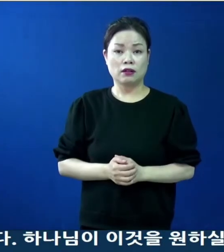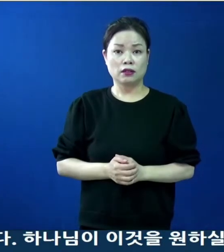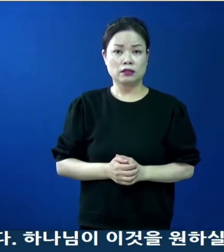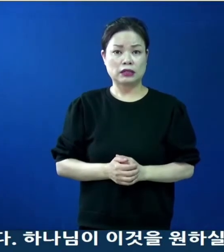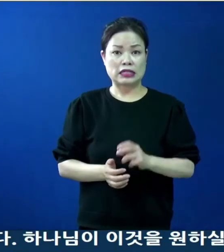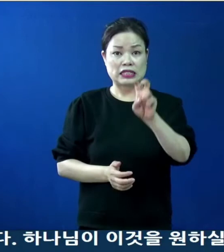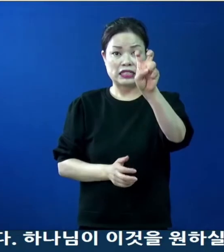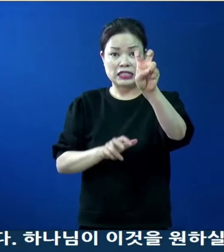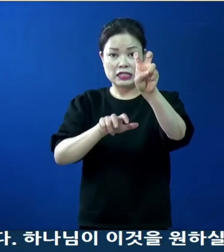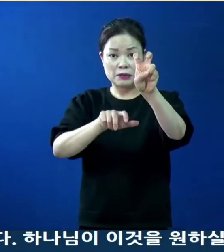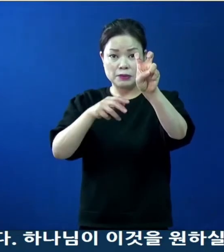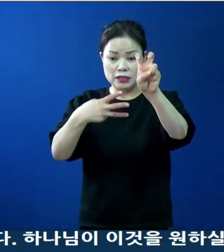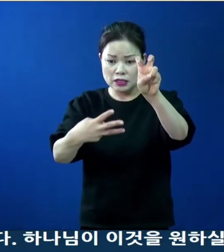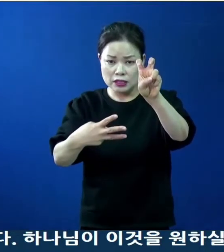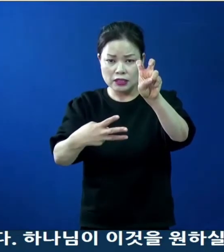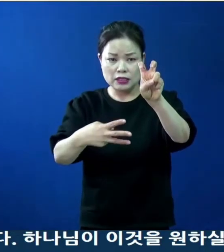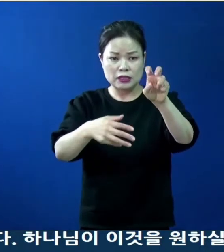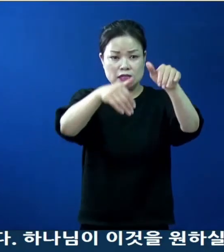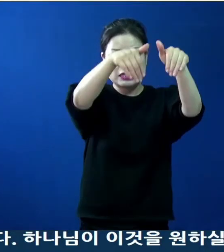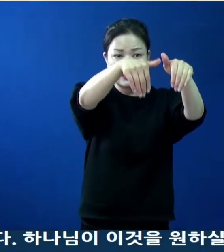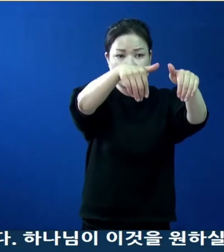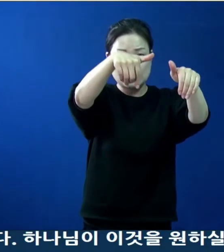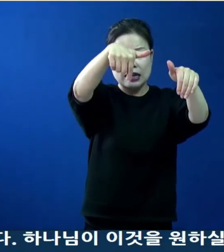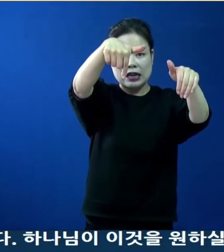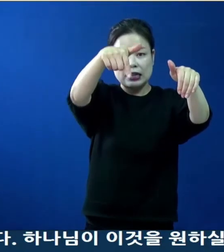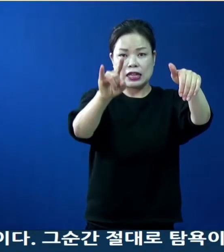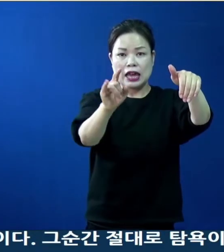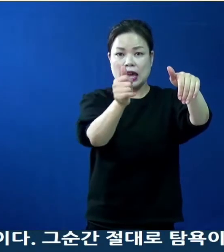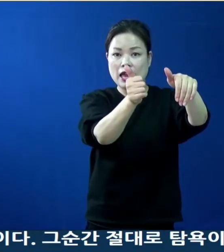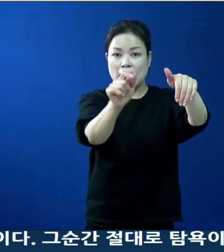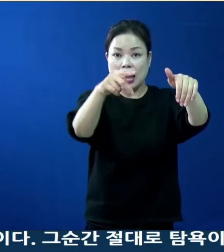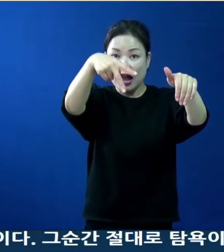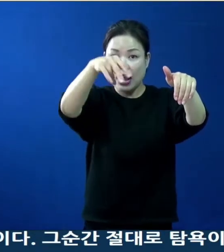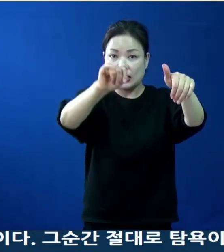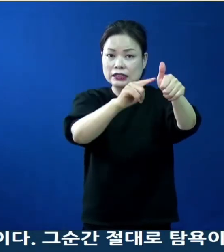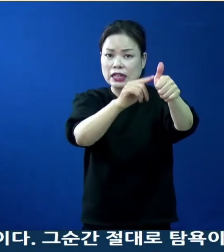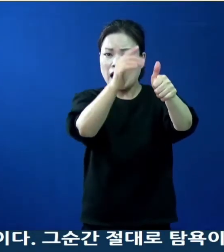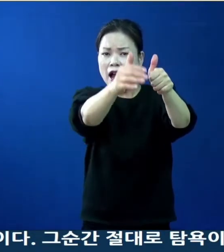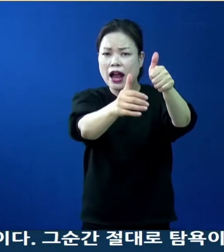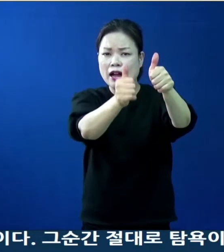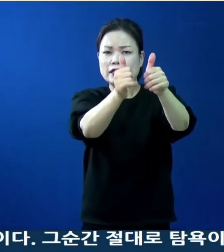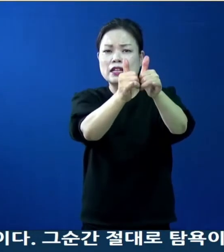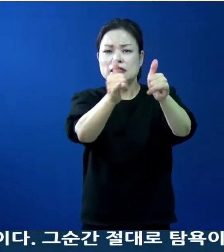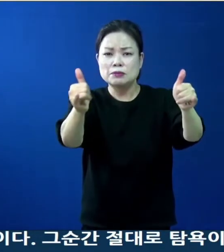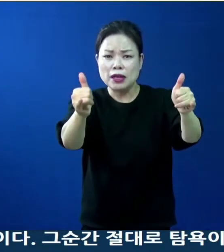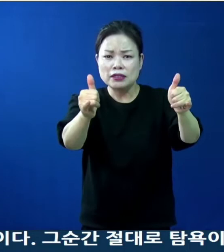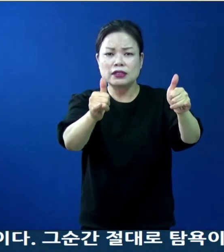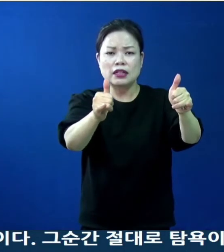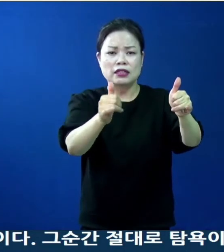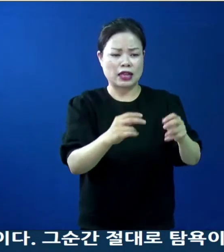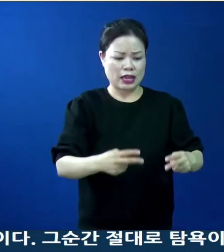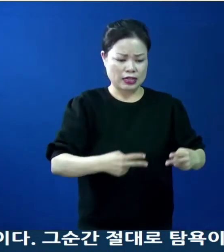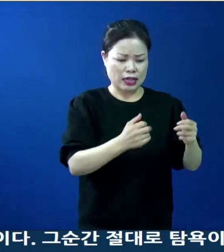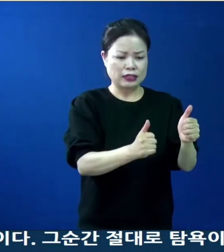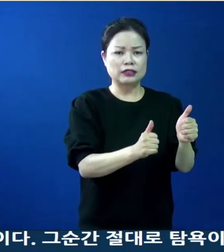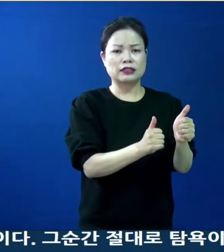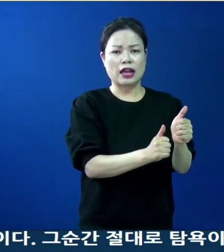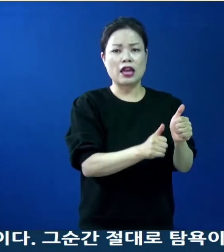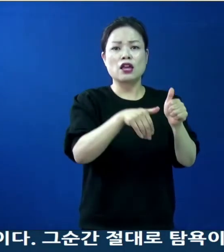여러분 20절 보시면 게하시를 어떻게 소개하고 있냐면 하나님의 사람 엘리사의 사환이라고 소개하고